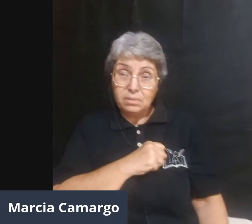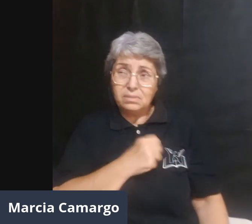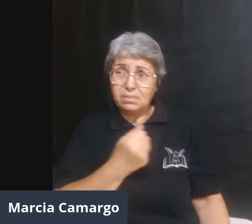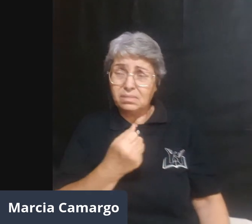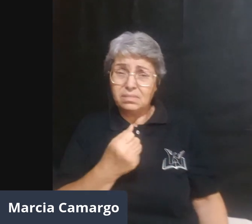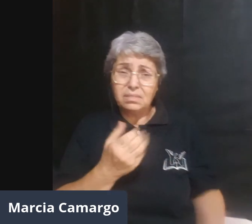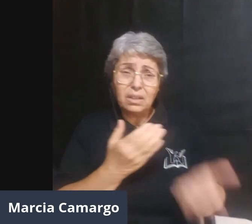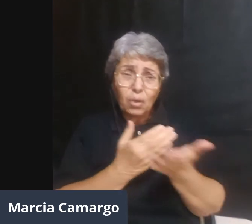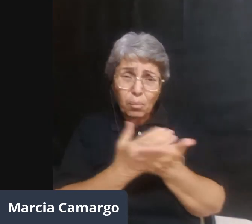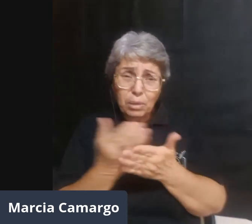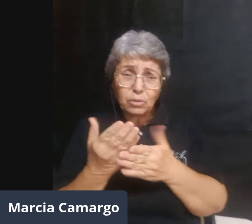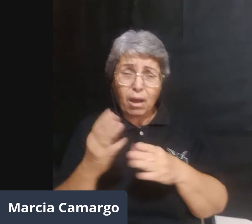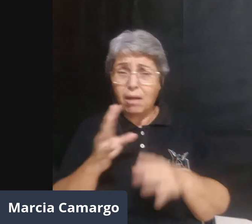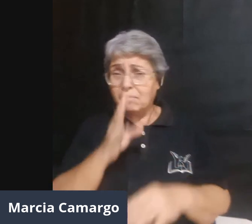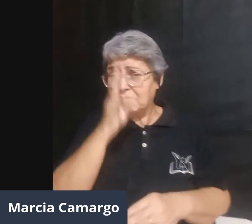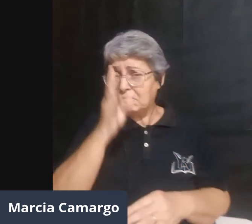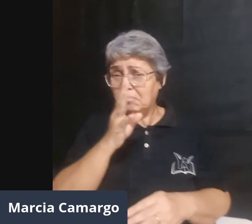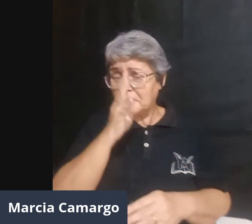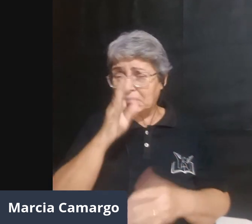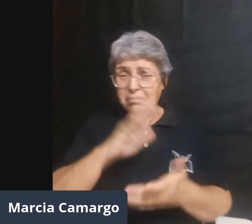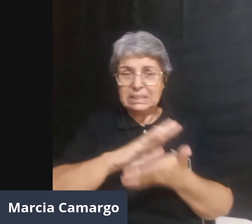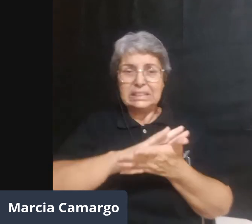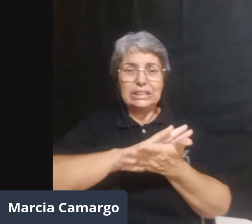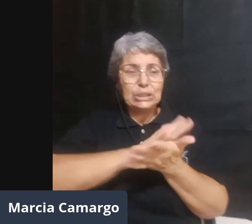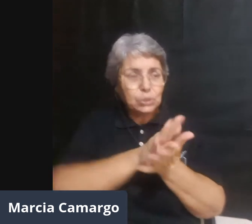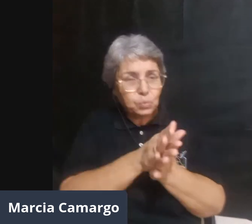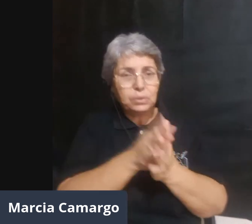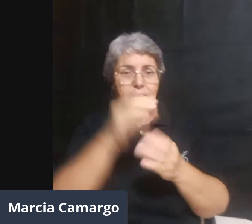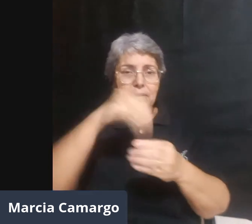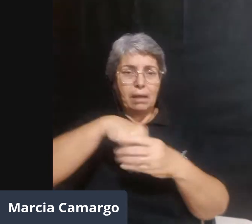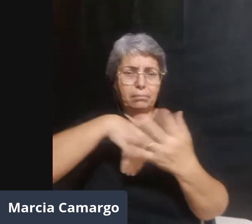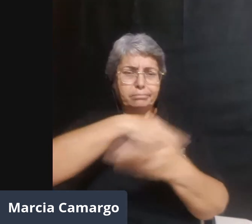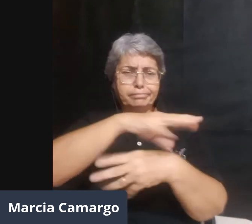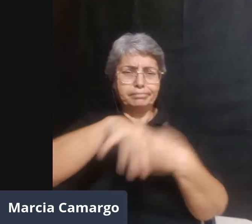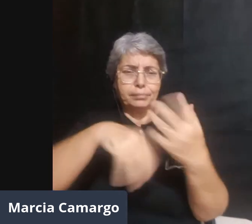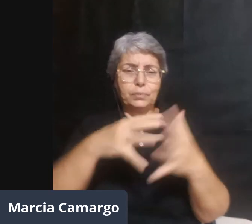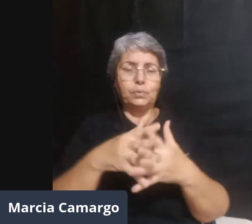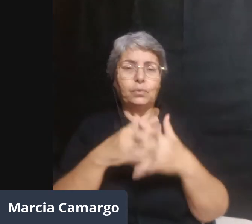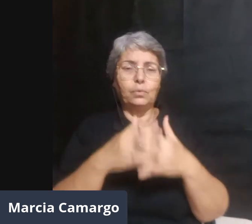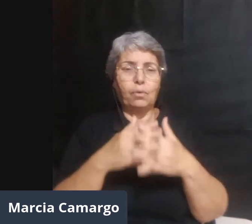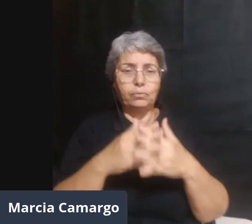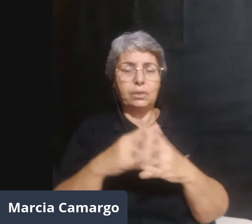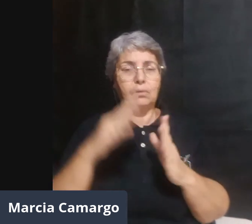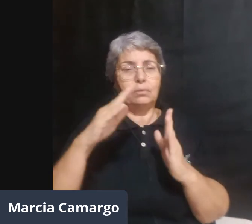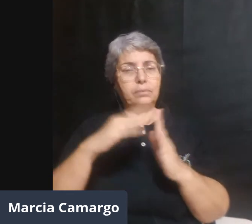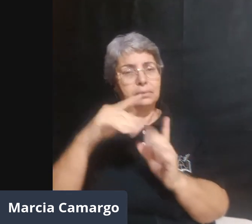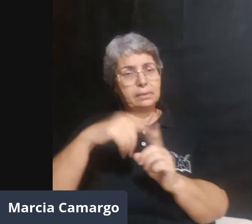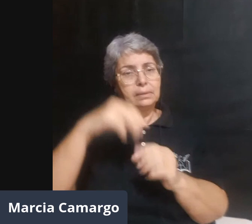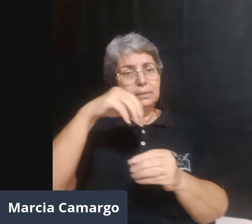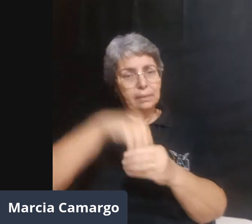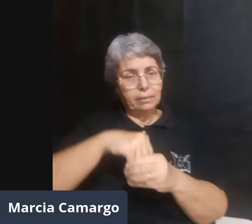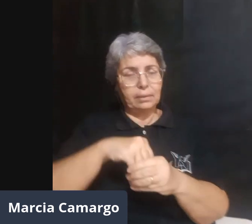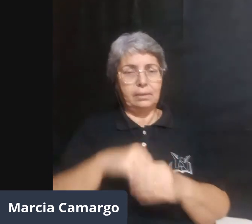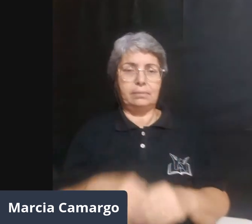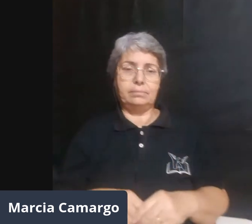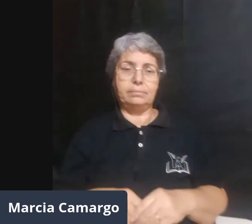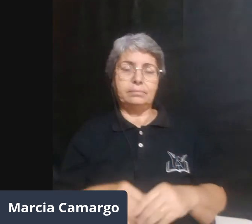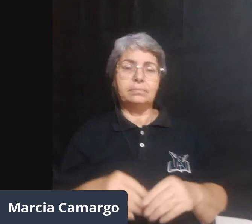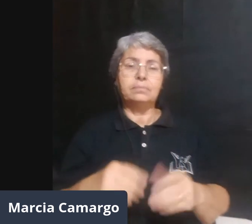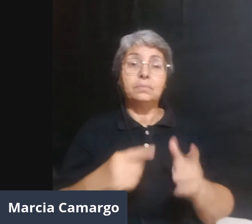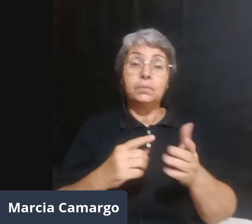um intruso na relação de Cristo para com a Igreja? Uma dessas evidências é o desprezo pela